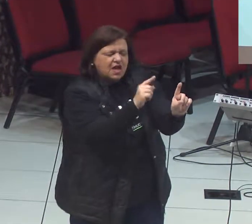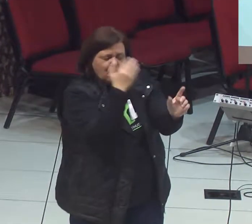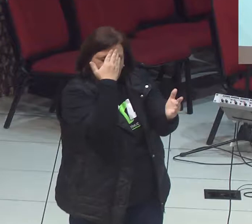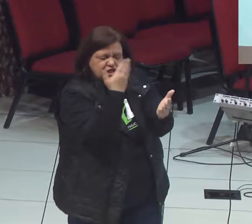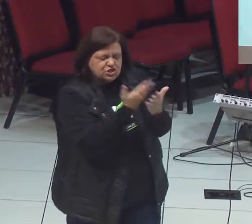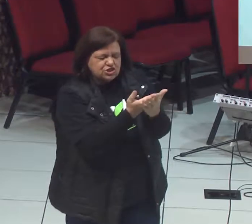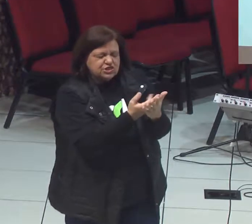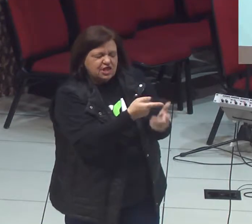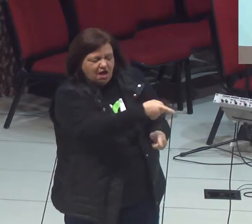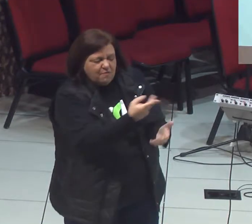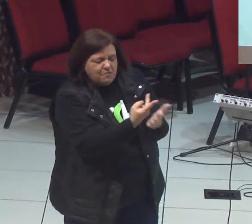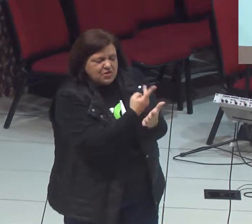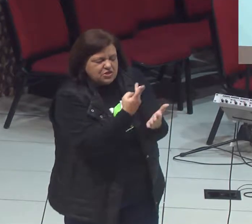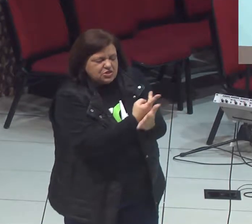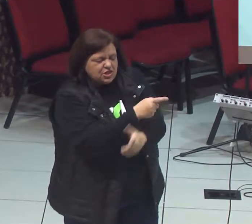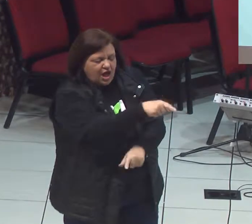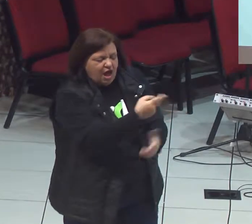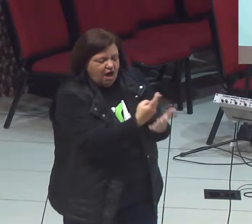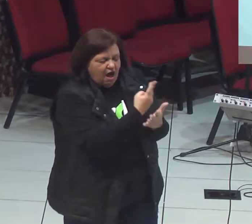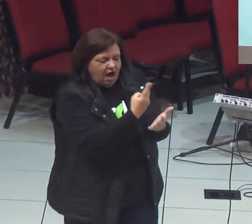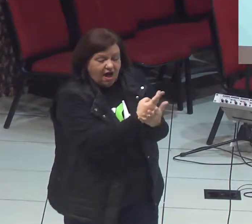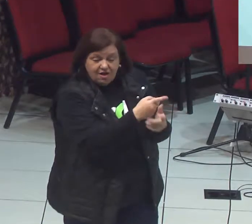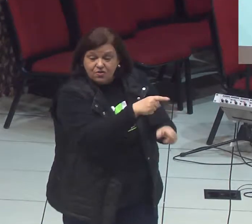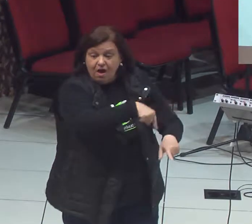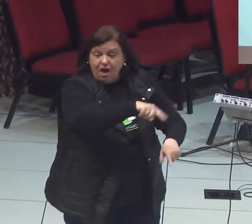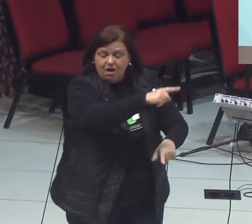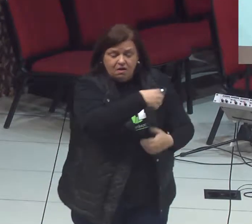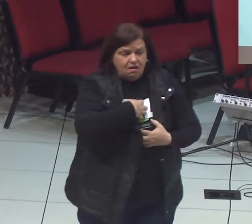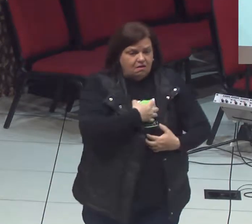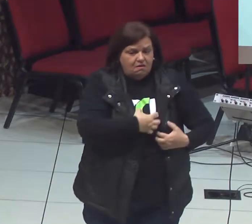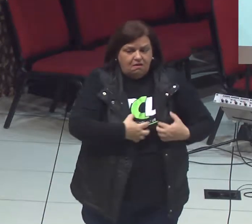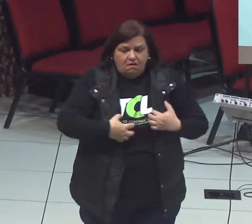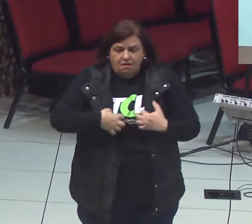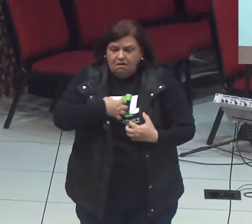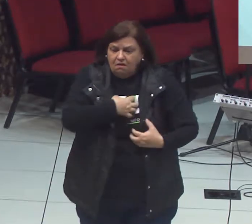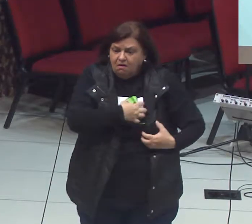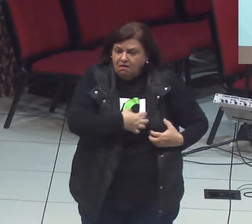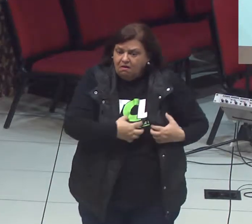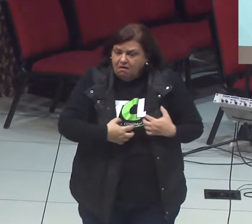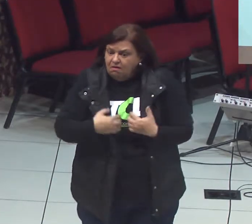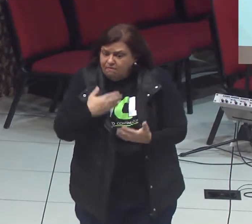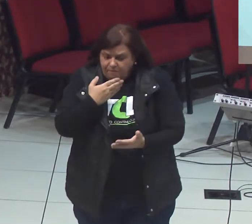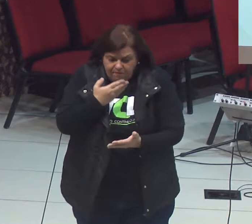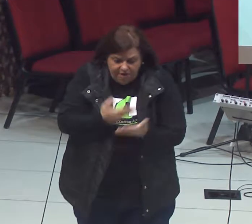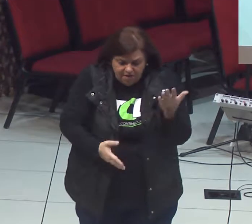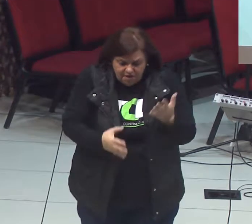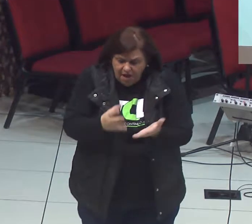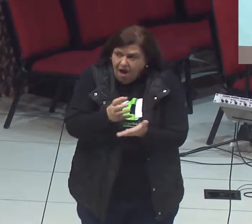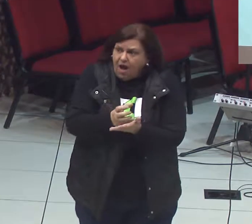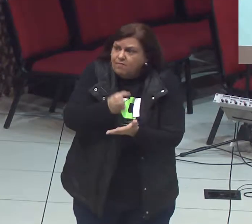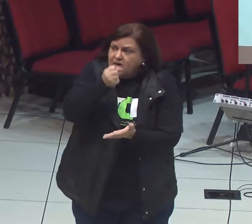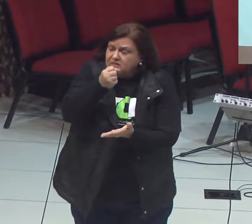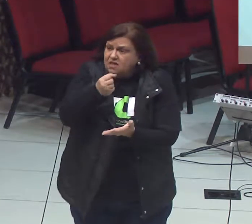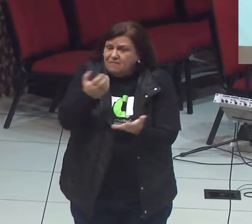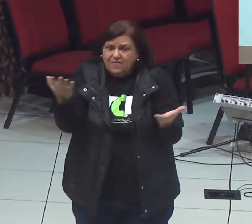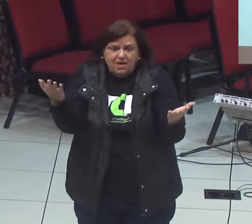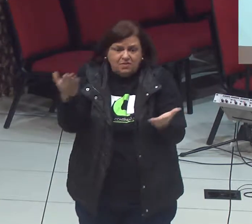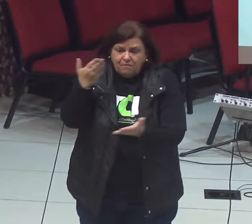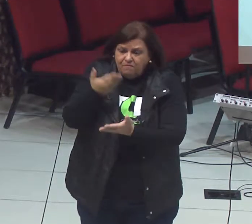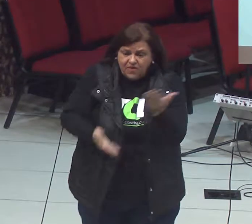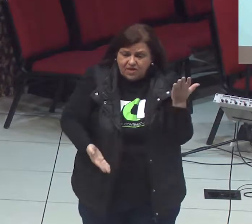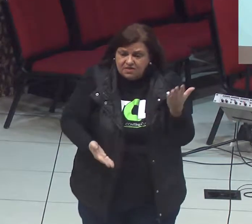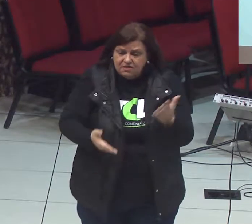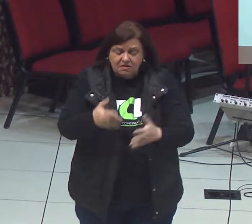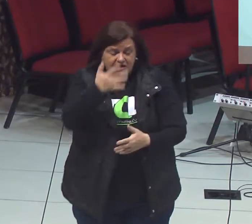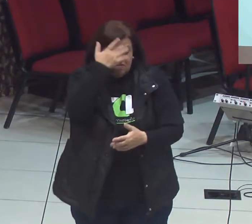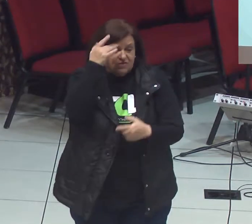forma que estavam pensando que haviam perdido, inclusive, o arrebatamento. Pessoas deixando seus empregos, outras